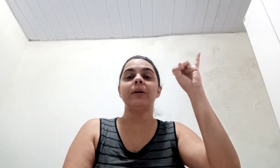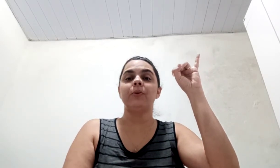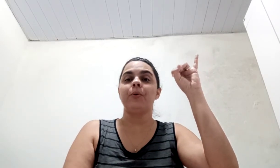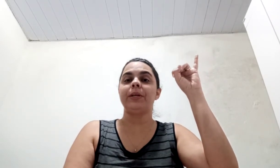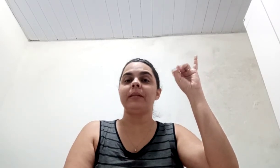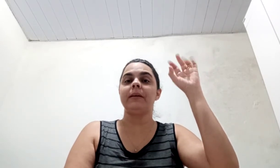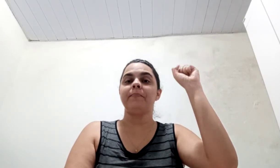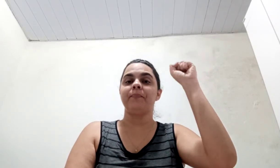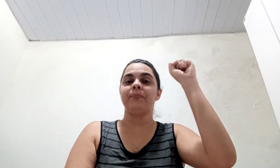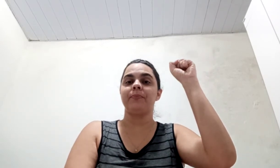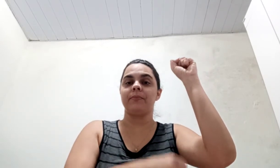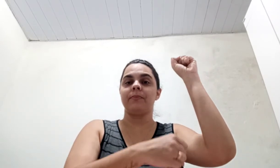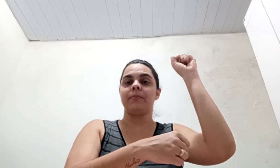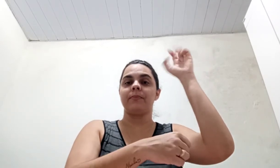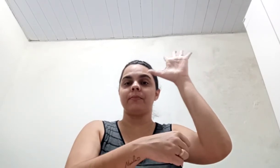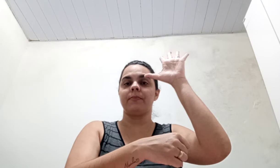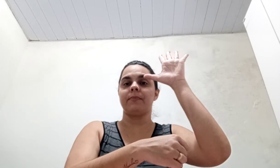Boa noite.